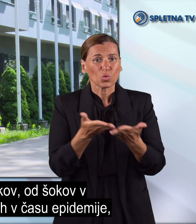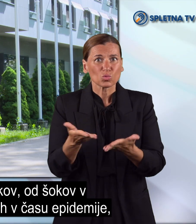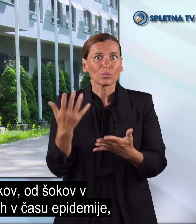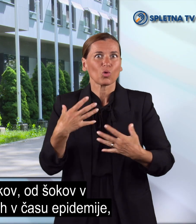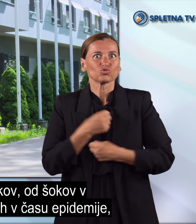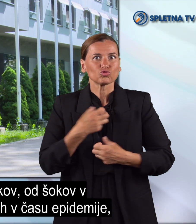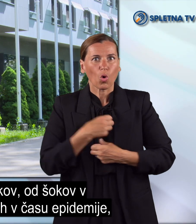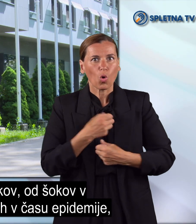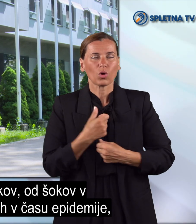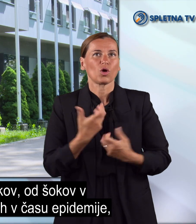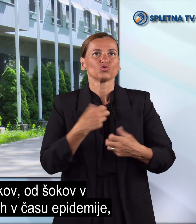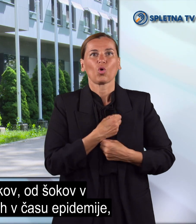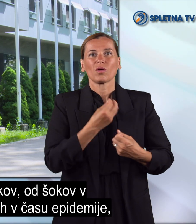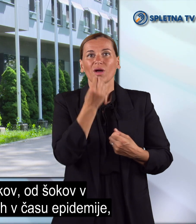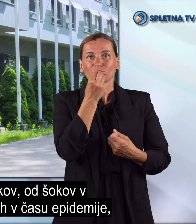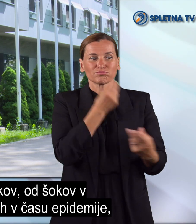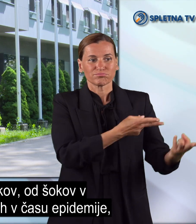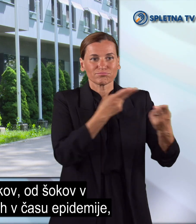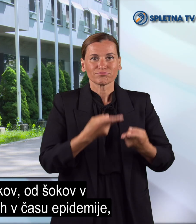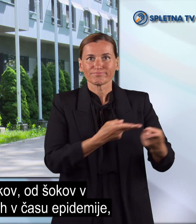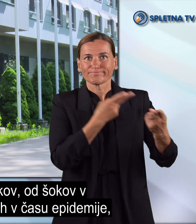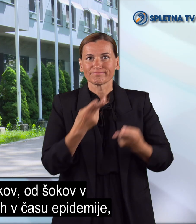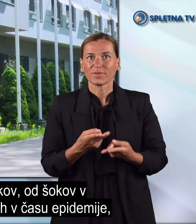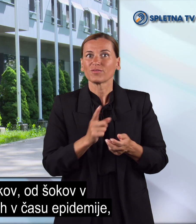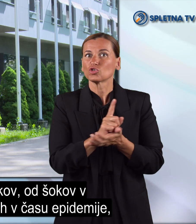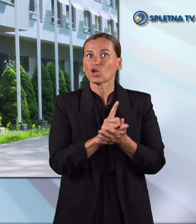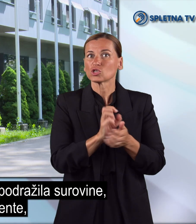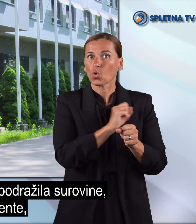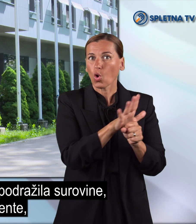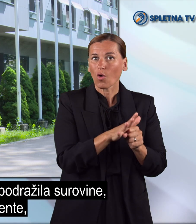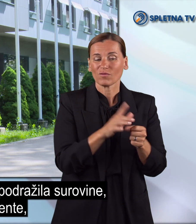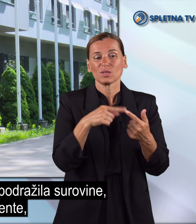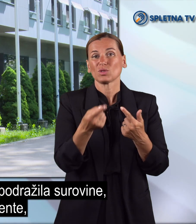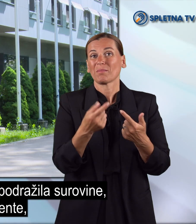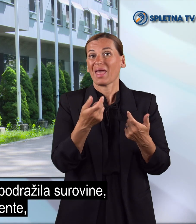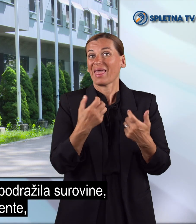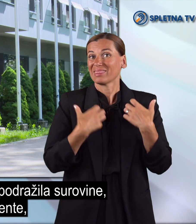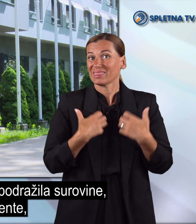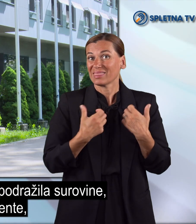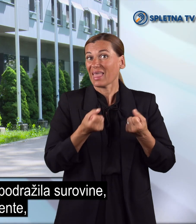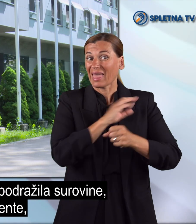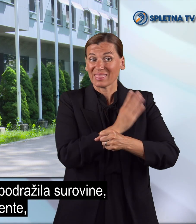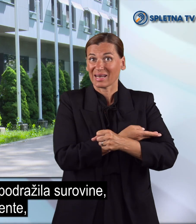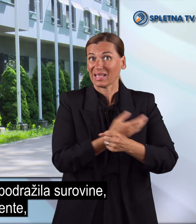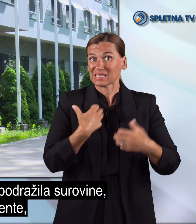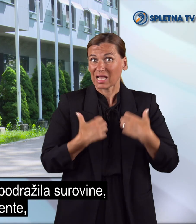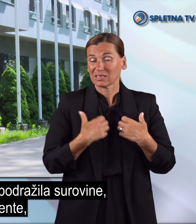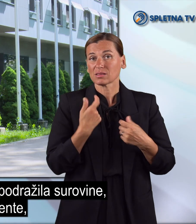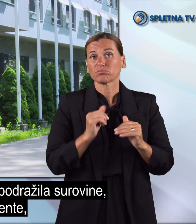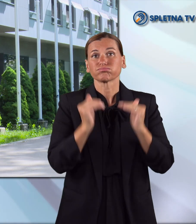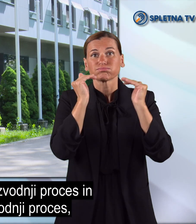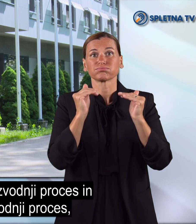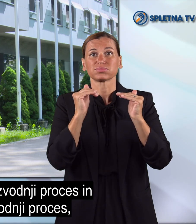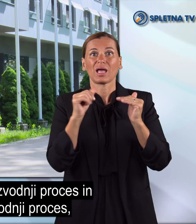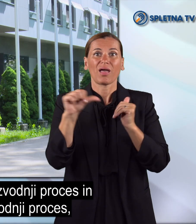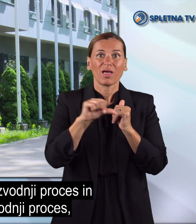torej šokov v preskrbnih verigah v času COVID pandemije, potem energetska kriza je podražila surovine,